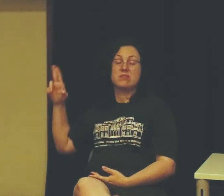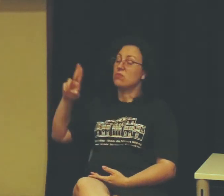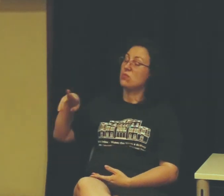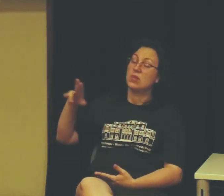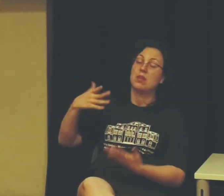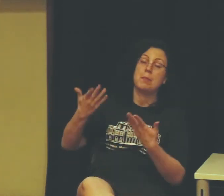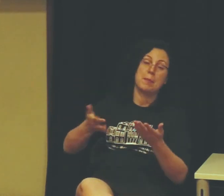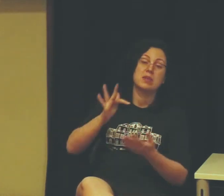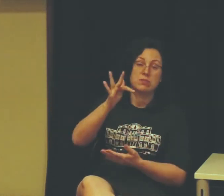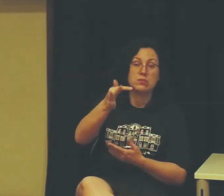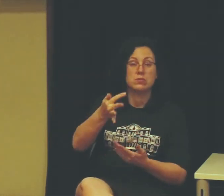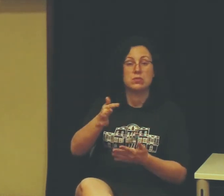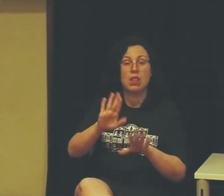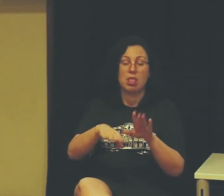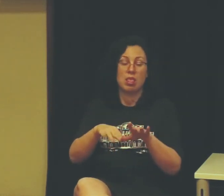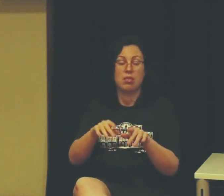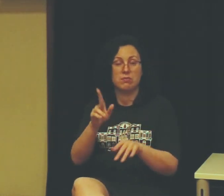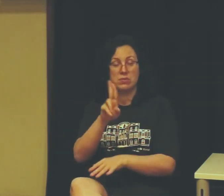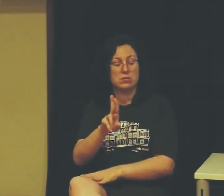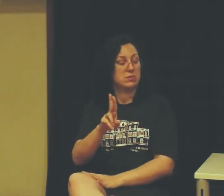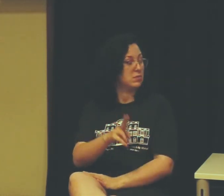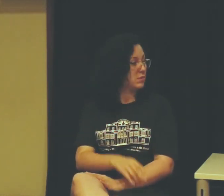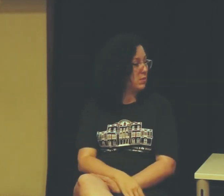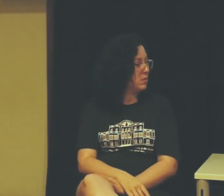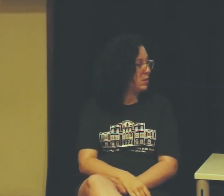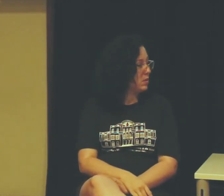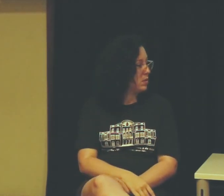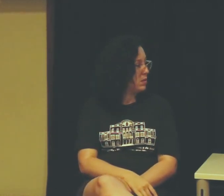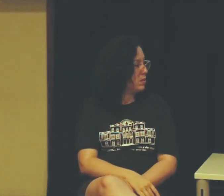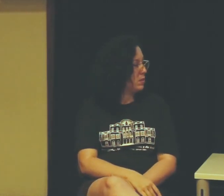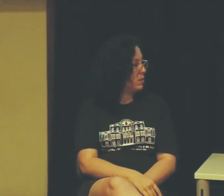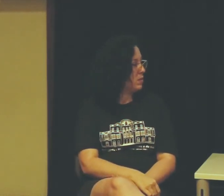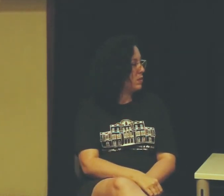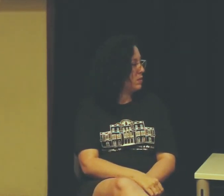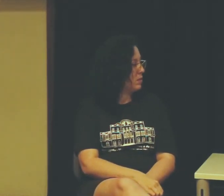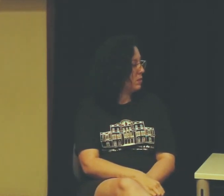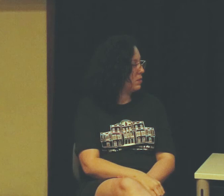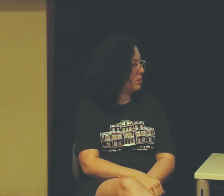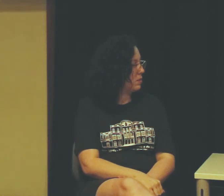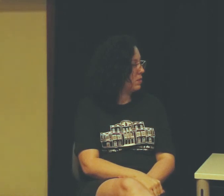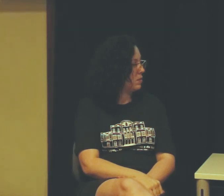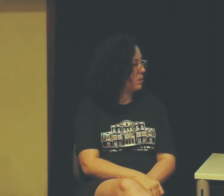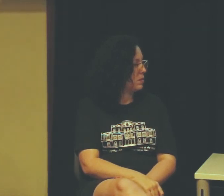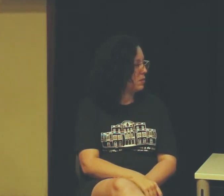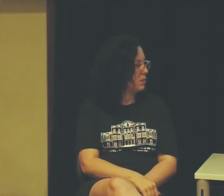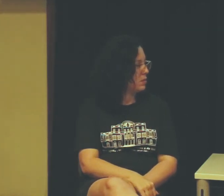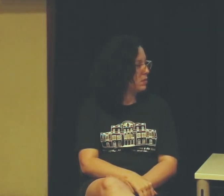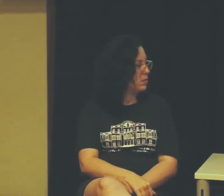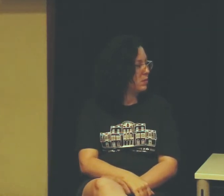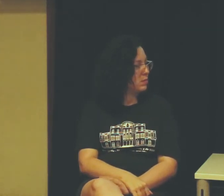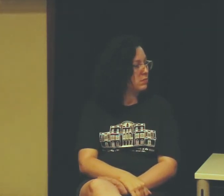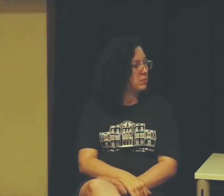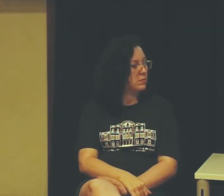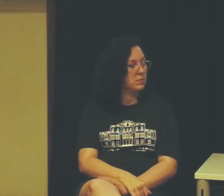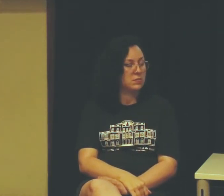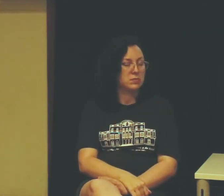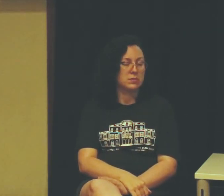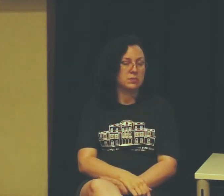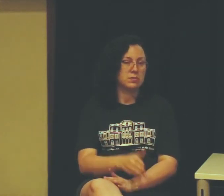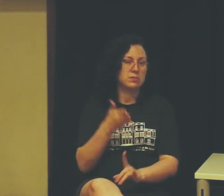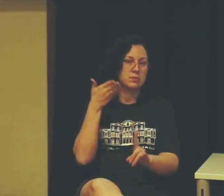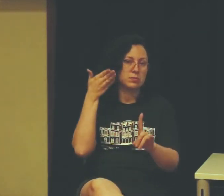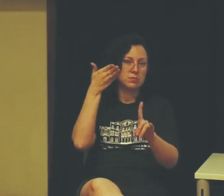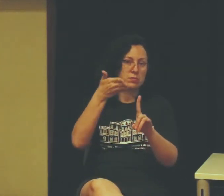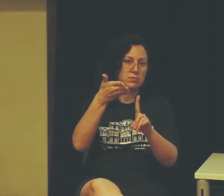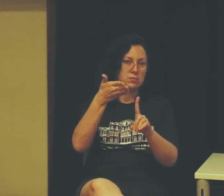futuro poderia ter muitas aplicações. E, bom, gente, é em cima desse tipo de